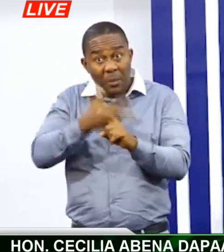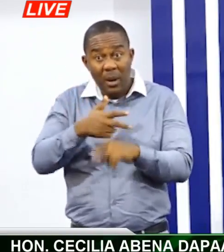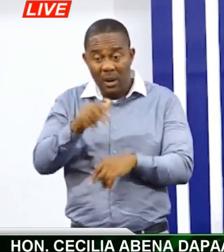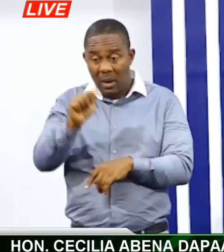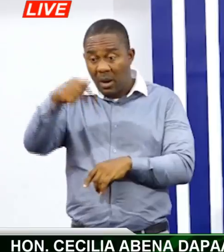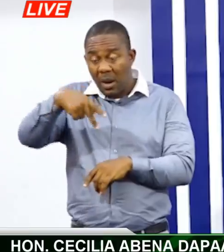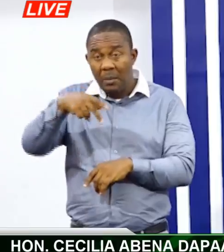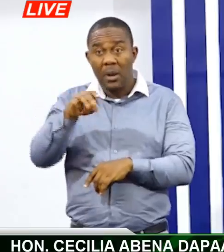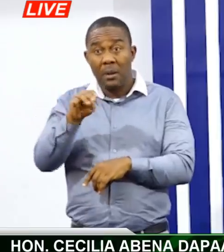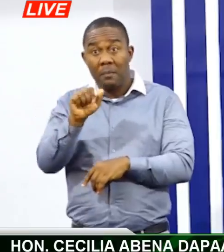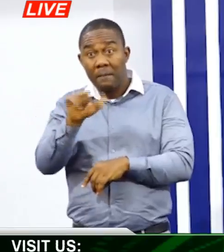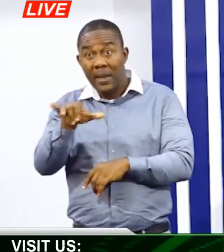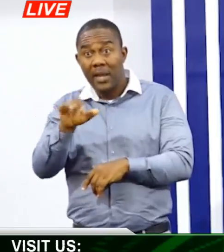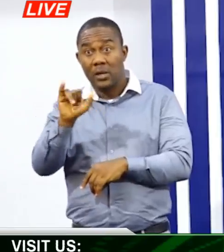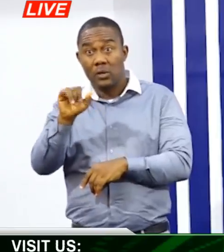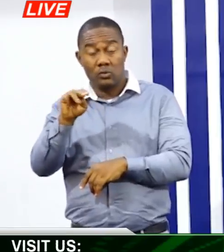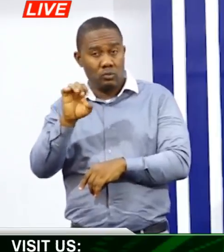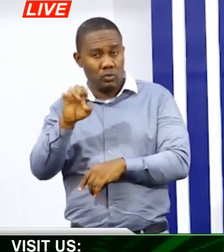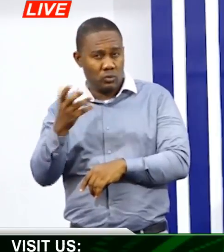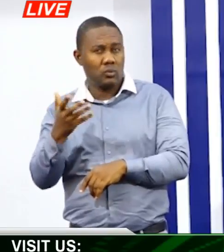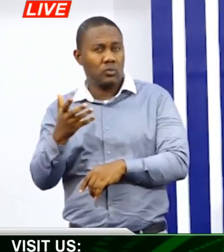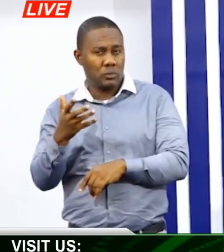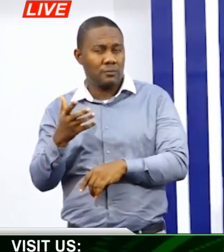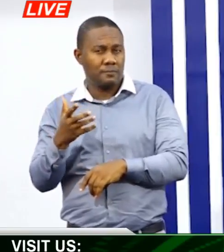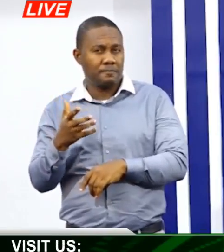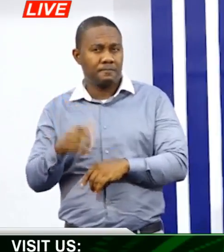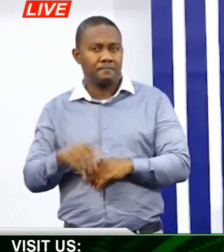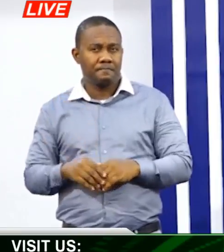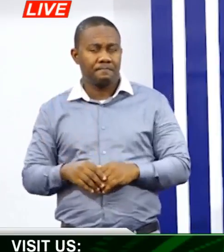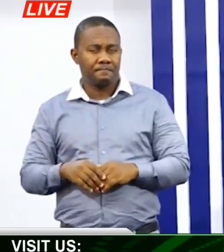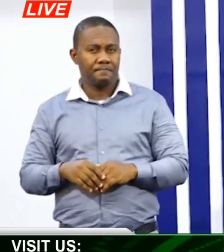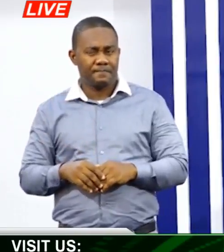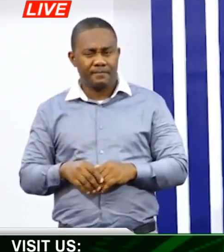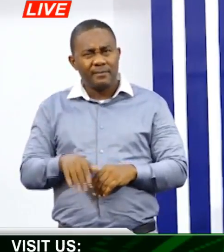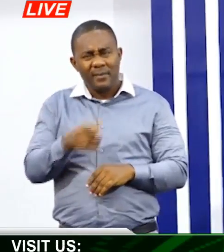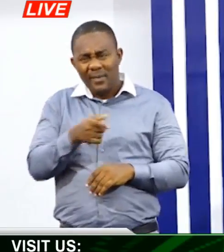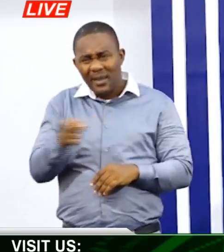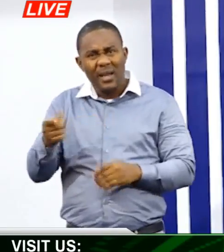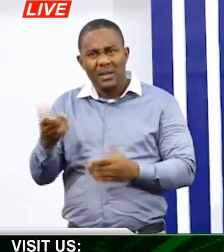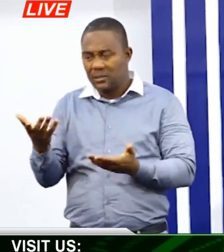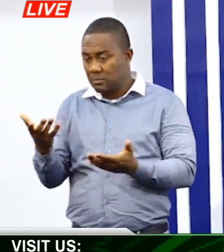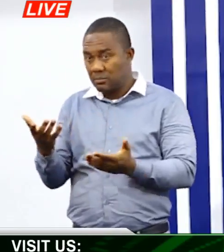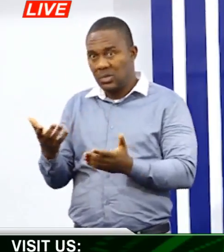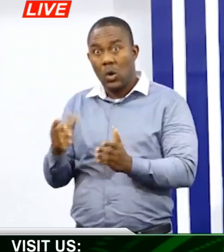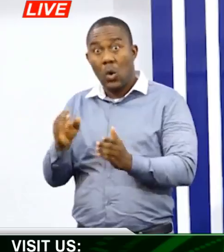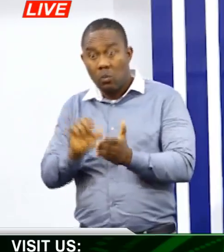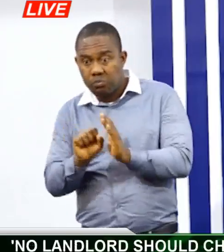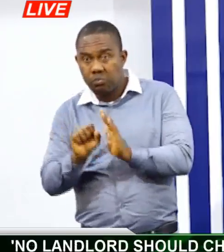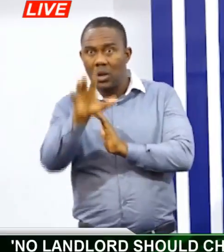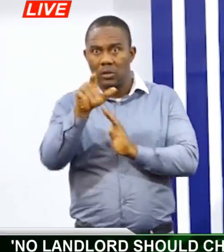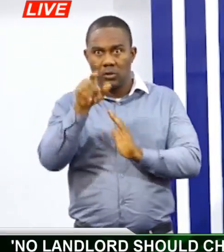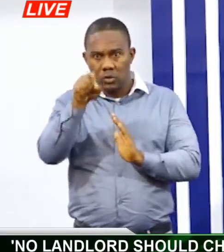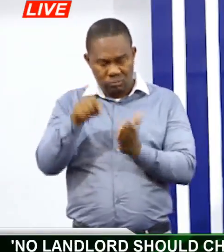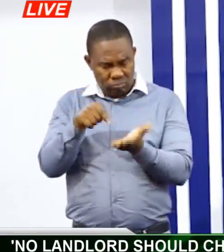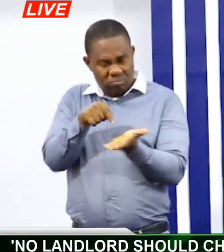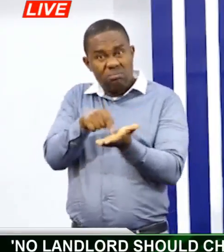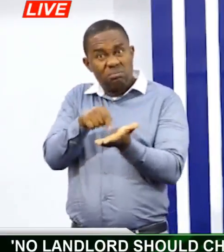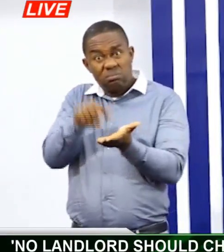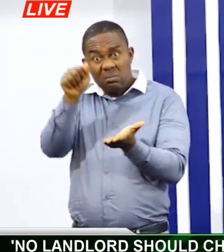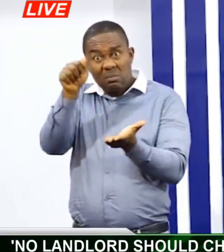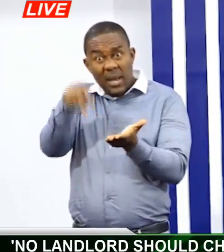aban and also ye de nsa to so ye mfa ma ankora ankora bia na create confusion se